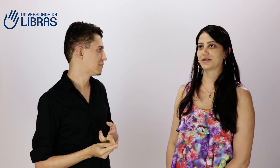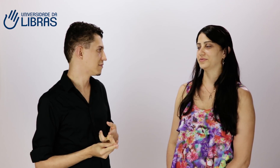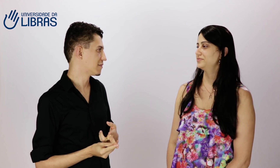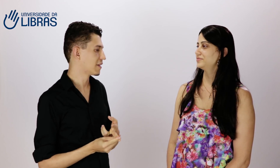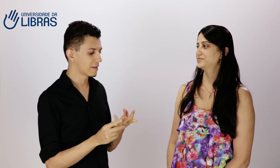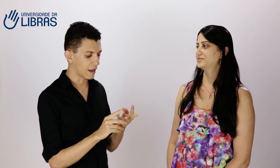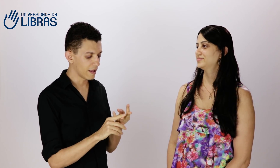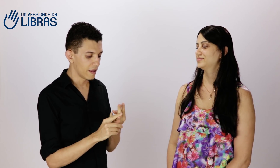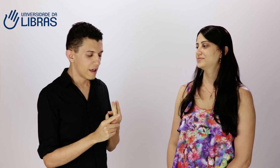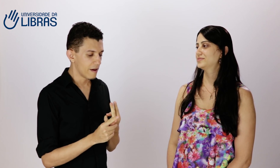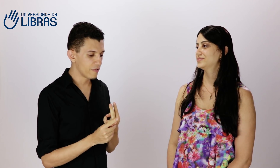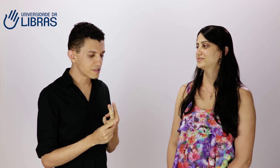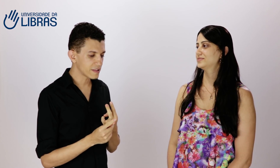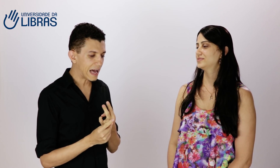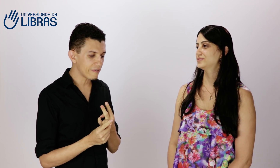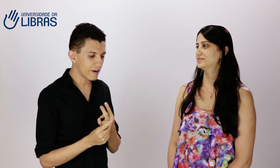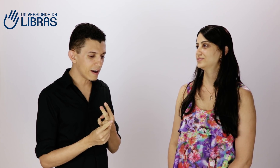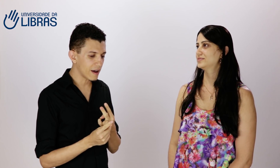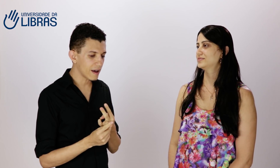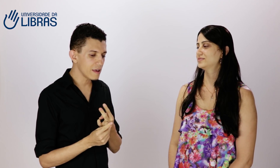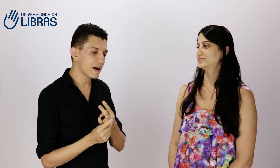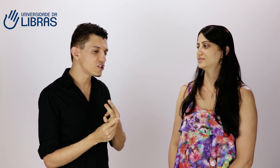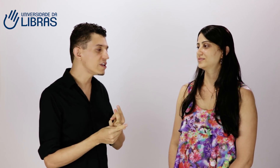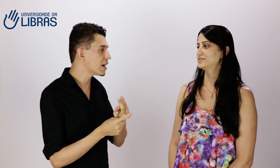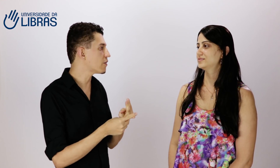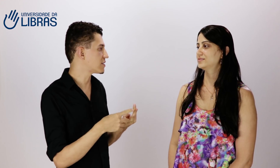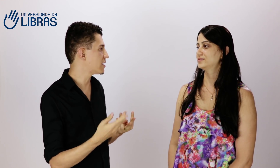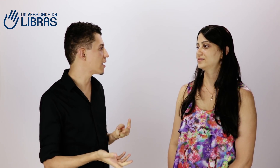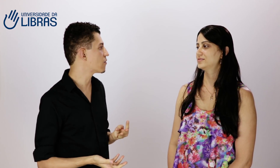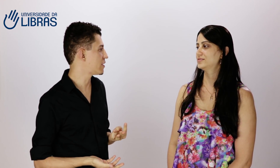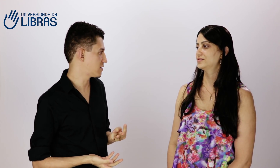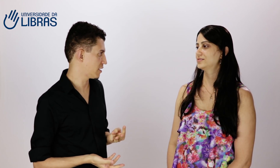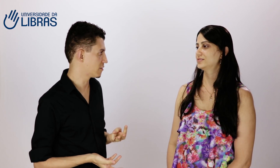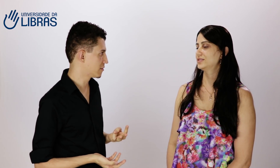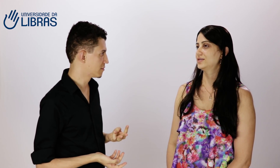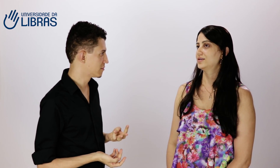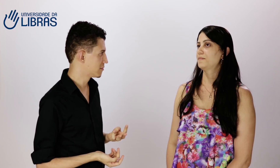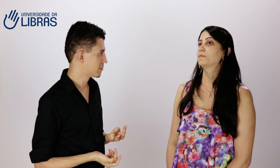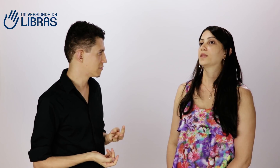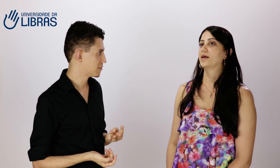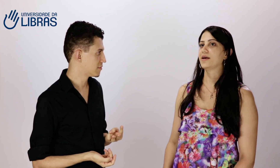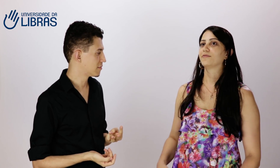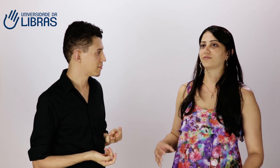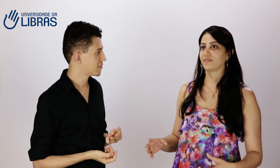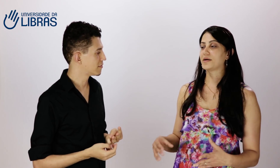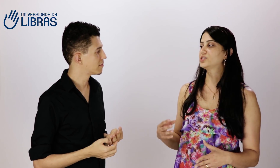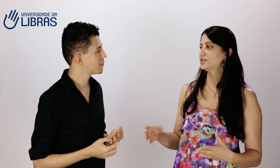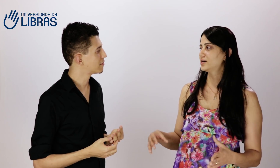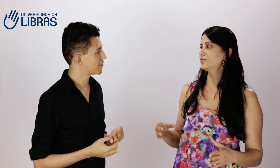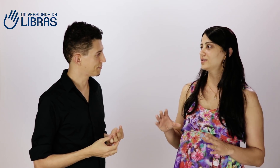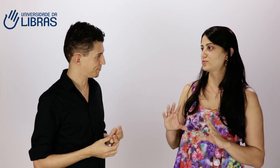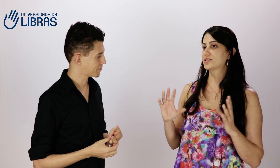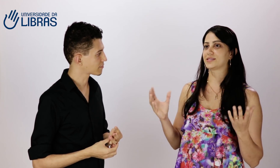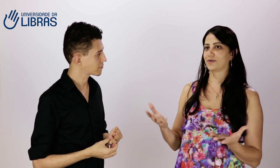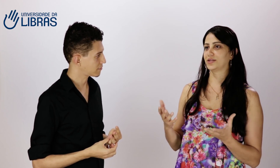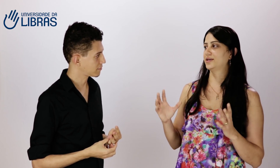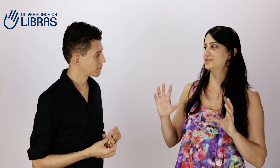Não. Você estava imaginando a cena acontecendo? Eu estou imaginando a situação, né? Assim,